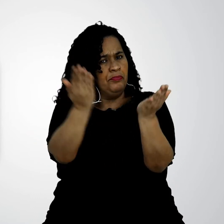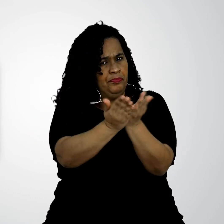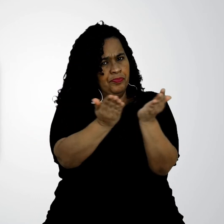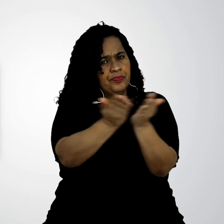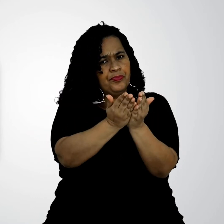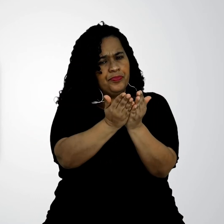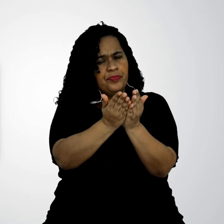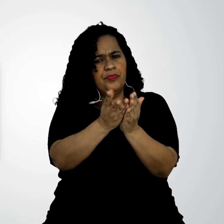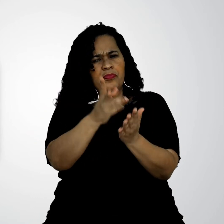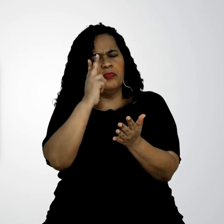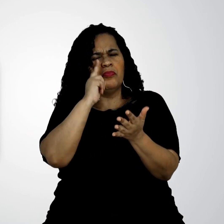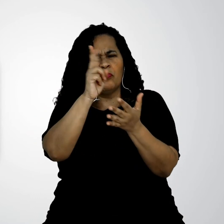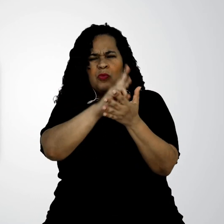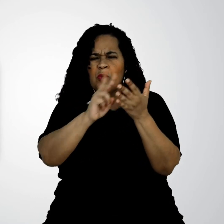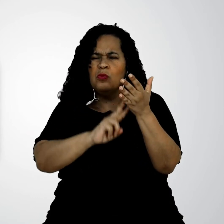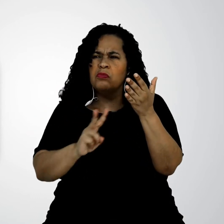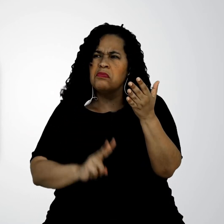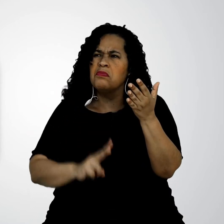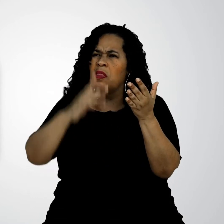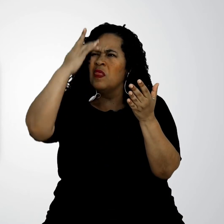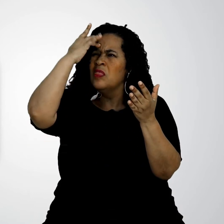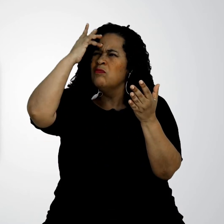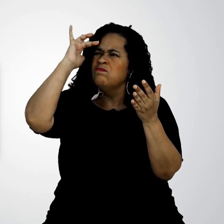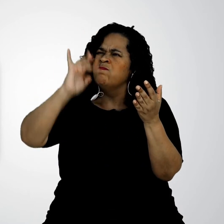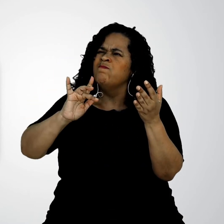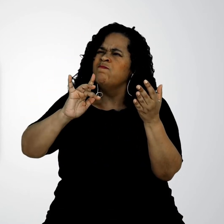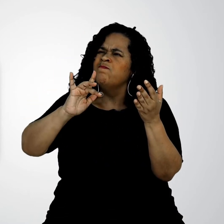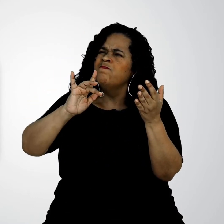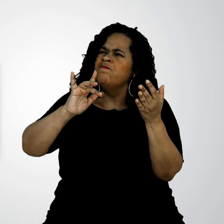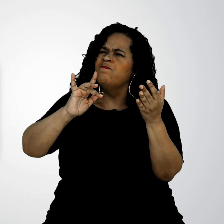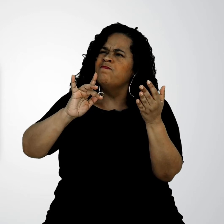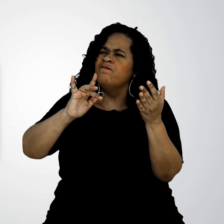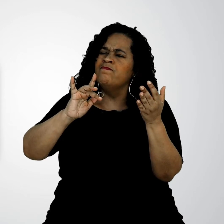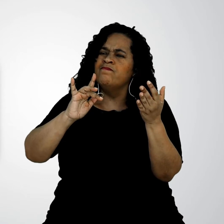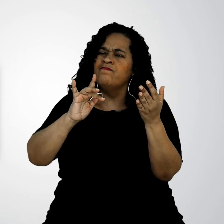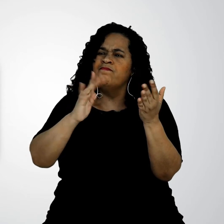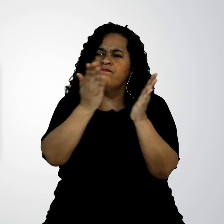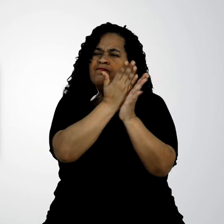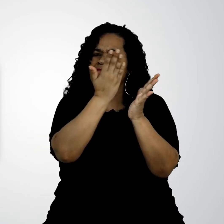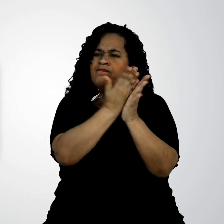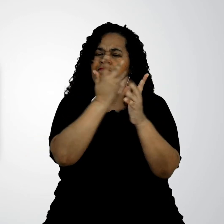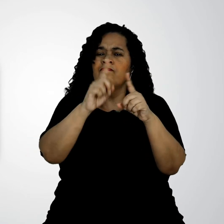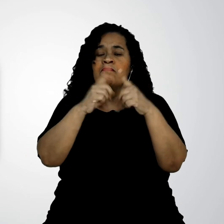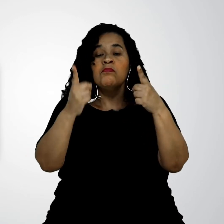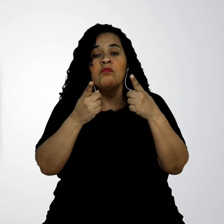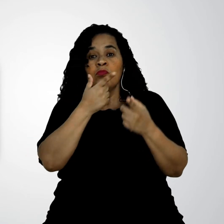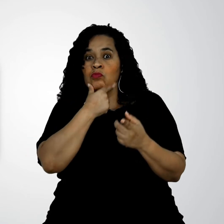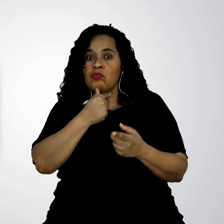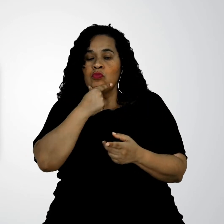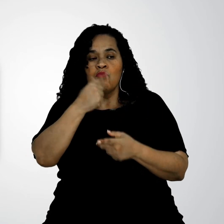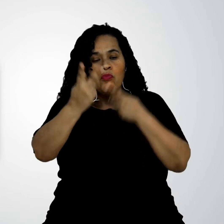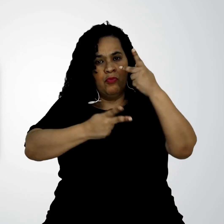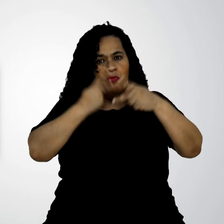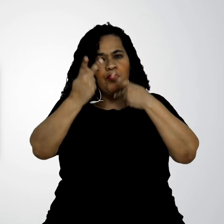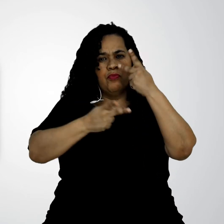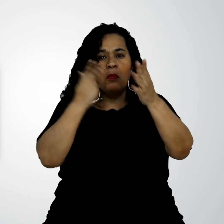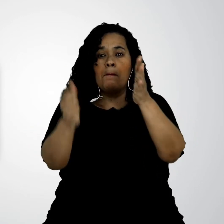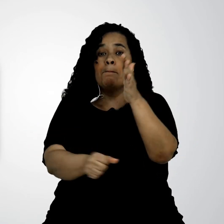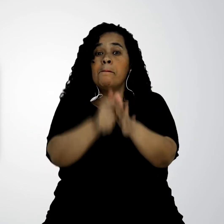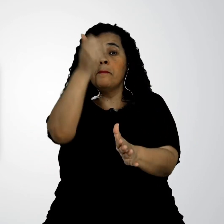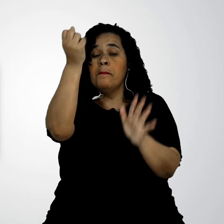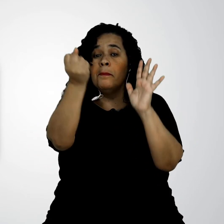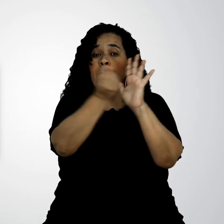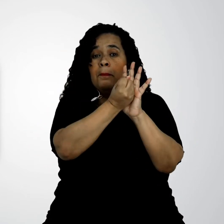esses dias aí, não me lembro onde exatamente, mas o escritor estava dizendo que no primeiro século